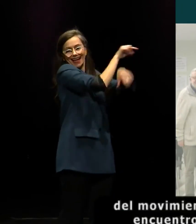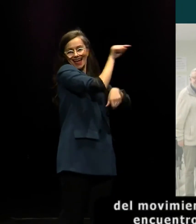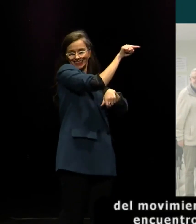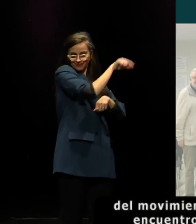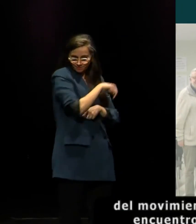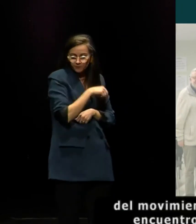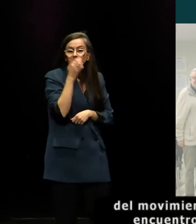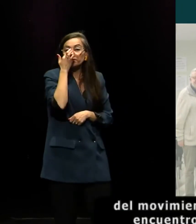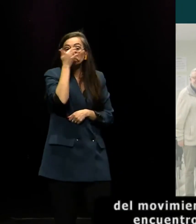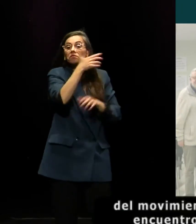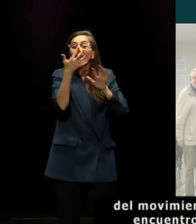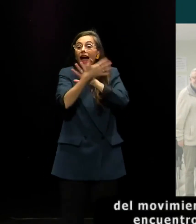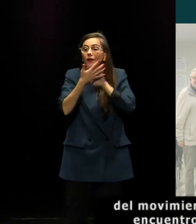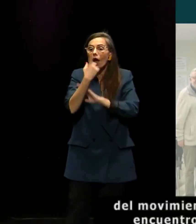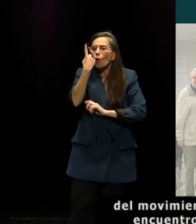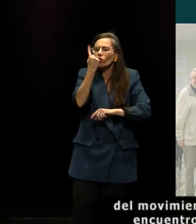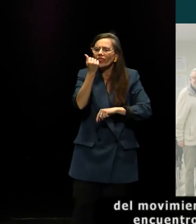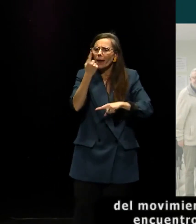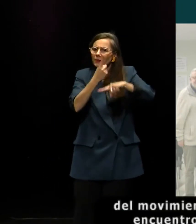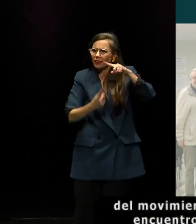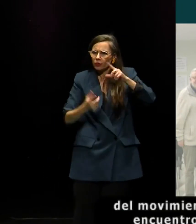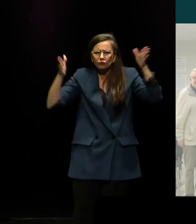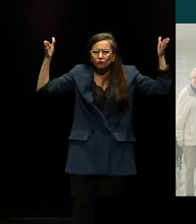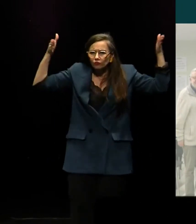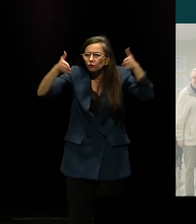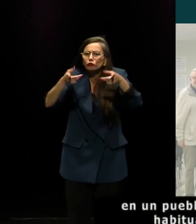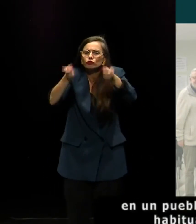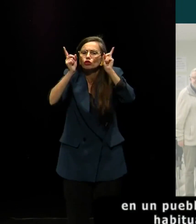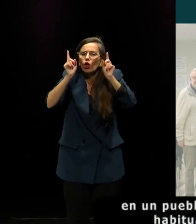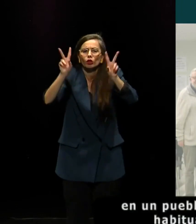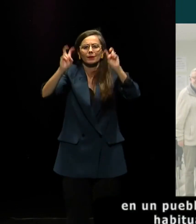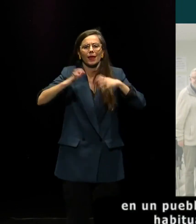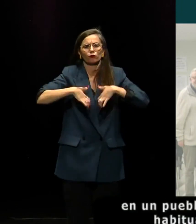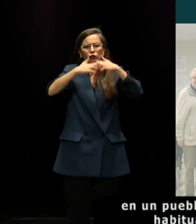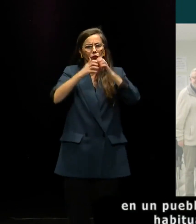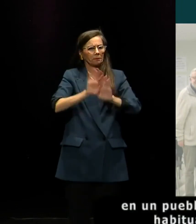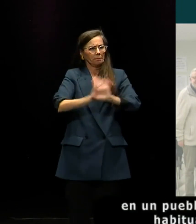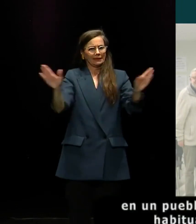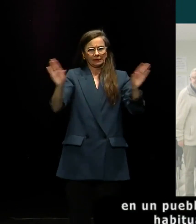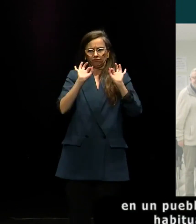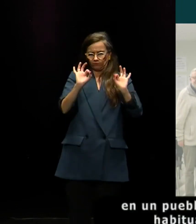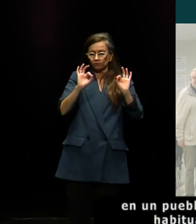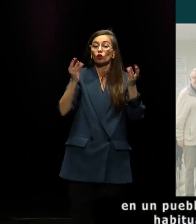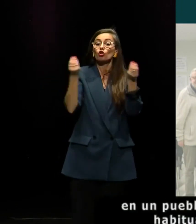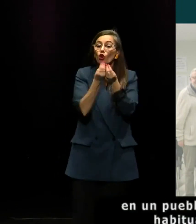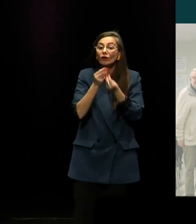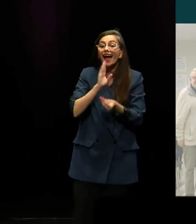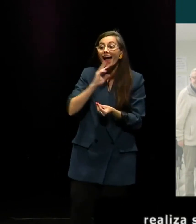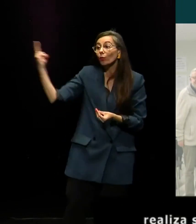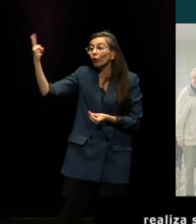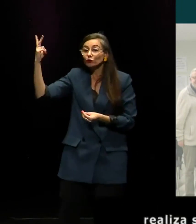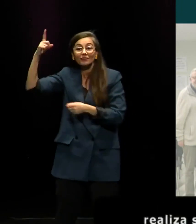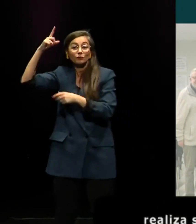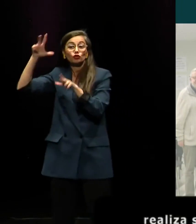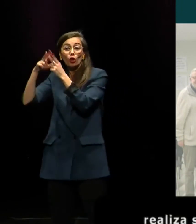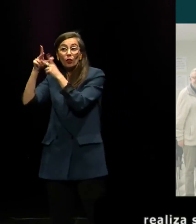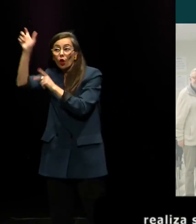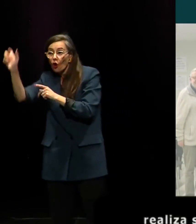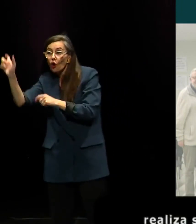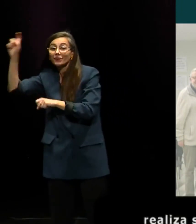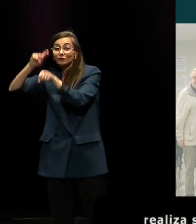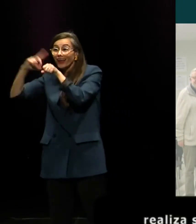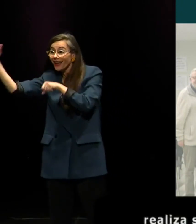sus encuentros. Ahí estuvimos durante una jornada y media hablando exclusivamente de